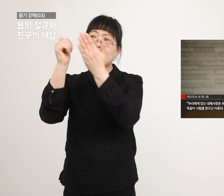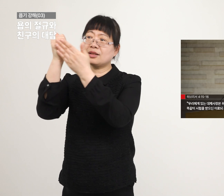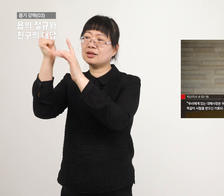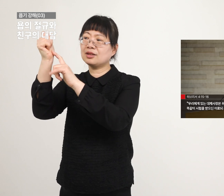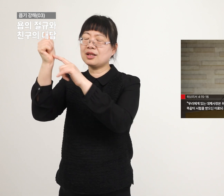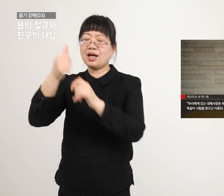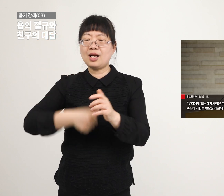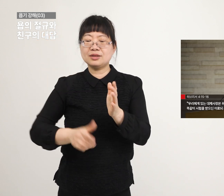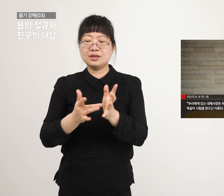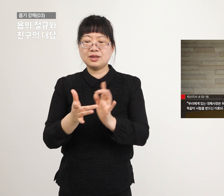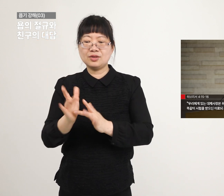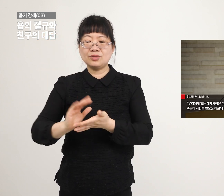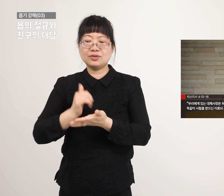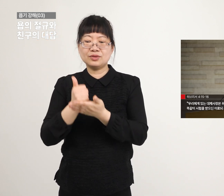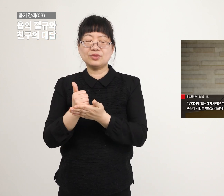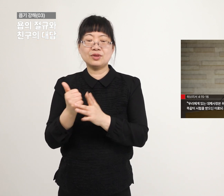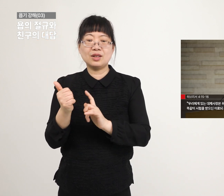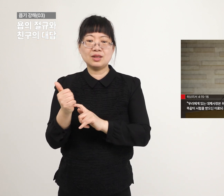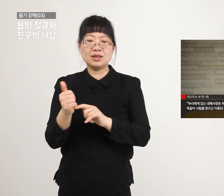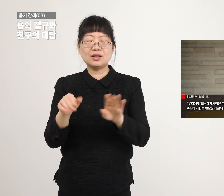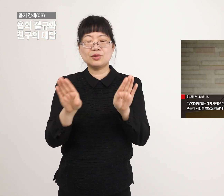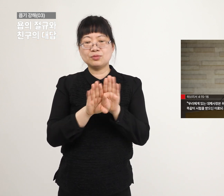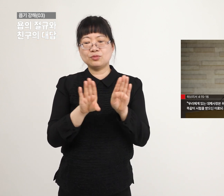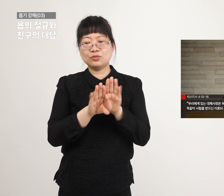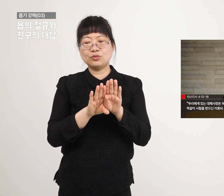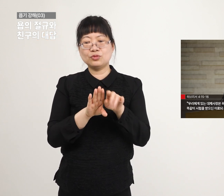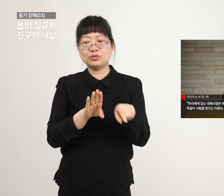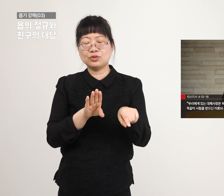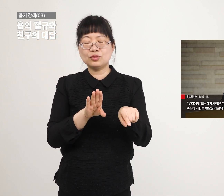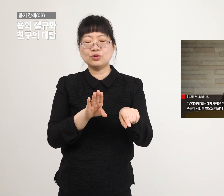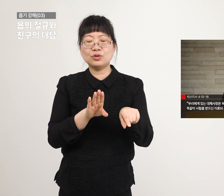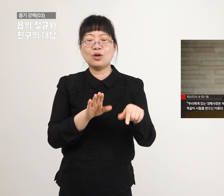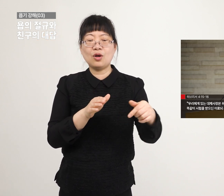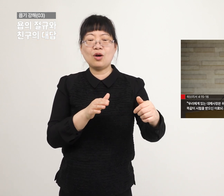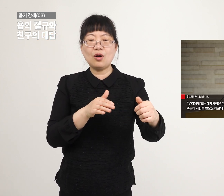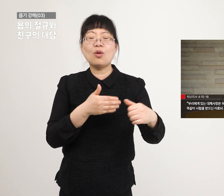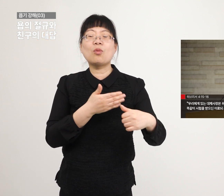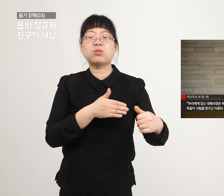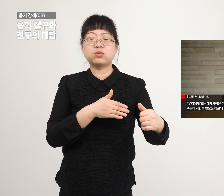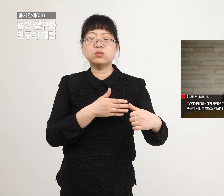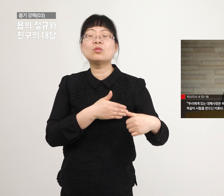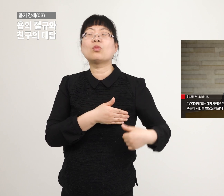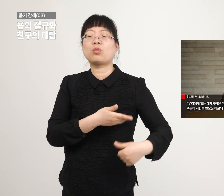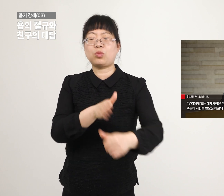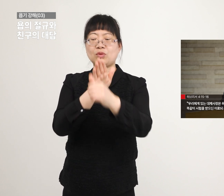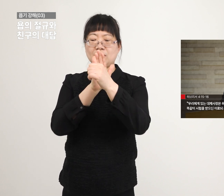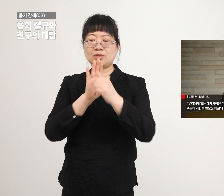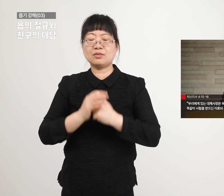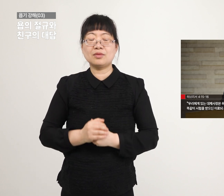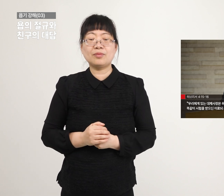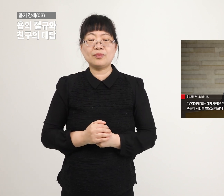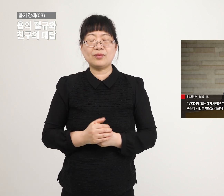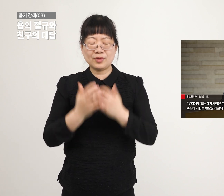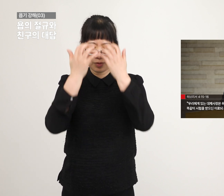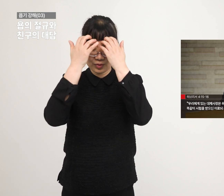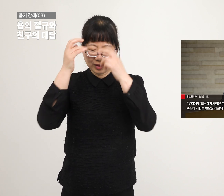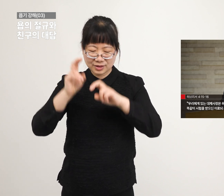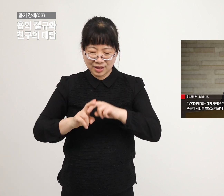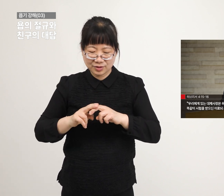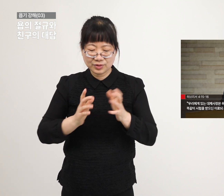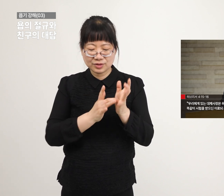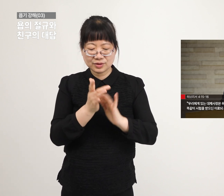하나님께서 아들 예수 그리스도를 그 문으로 들여보냈어요. 우리 고통의 현장으로